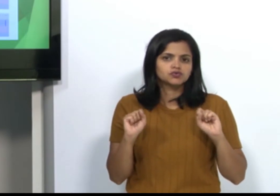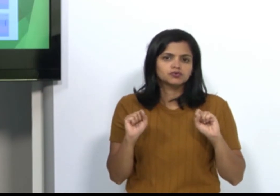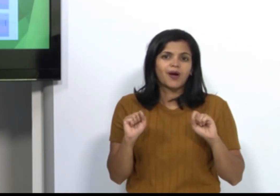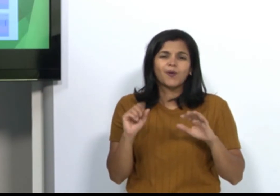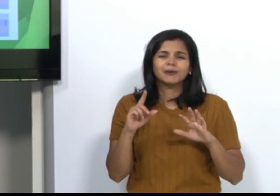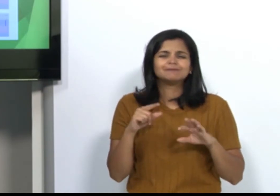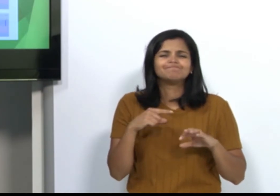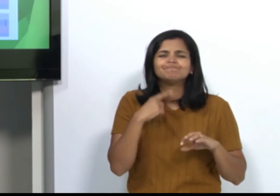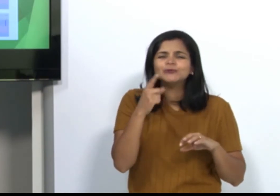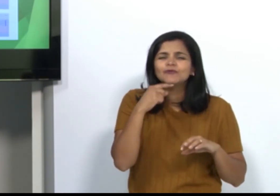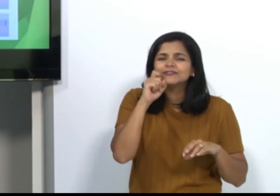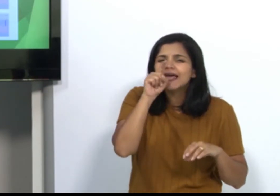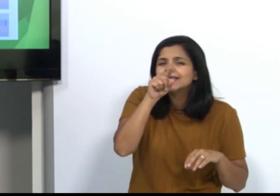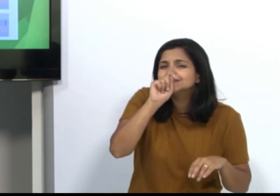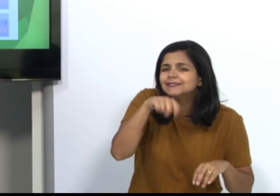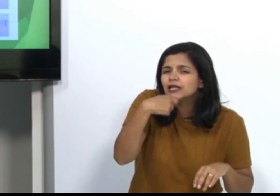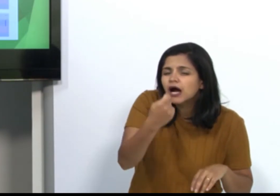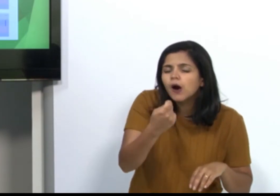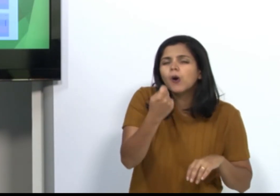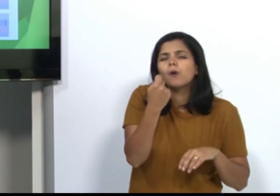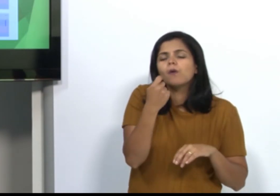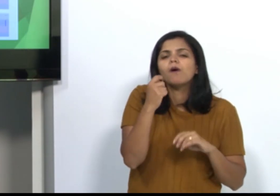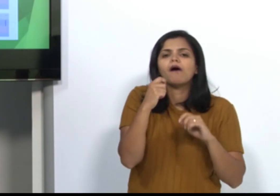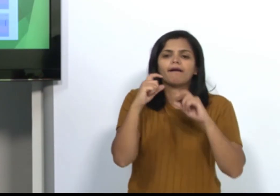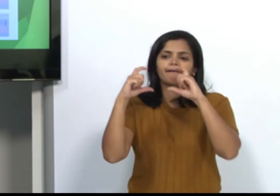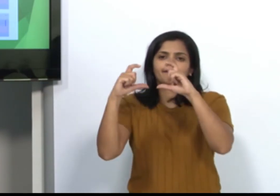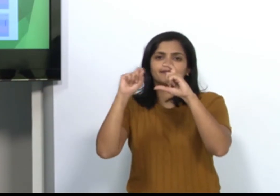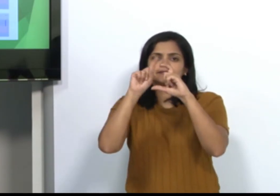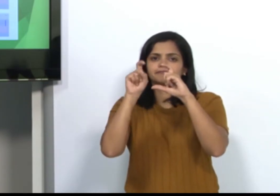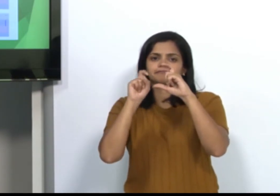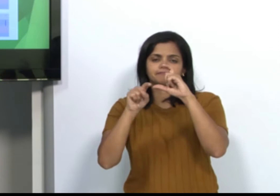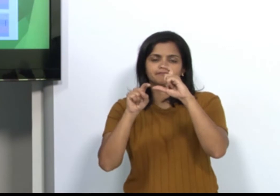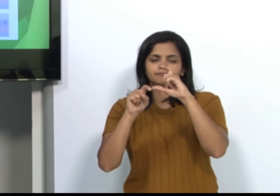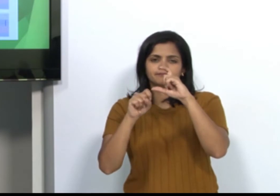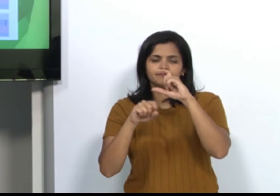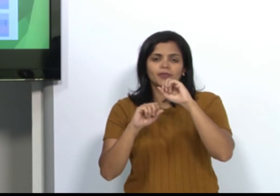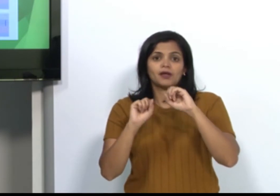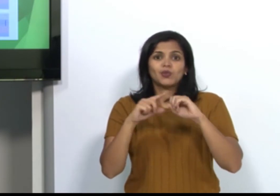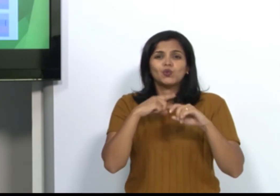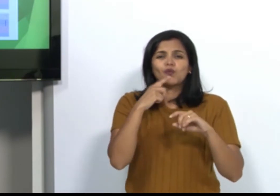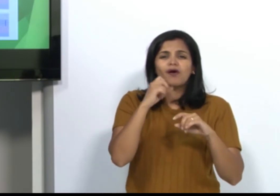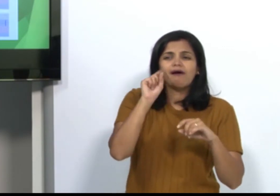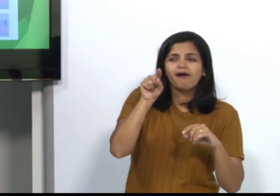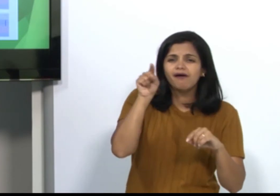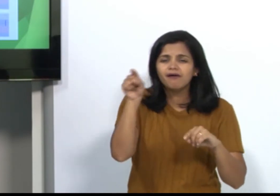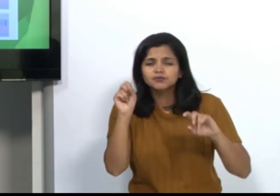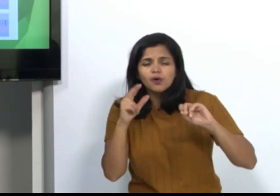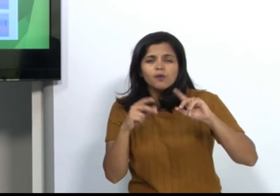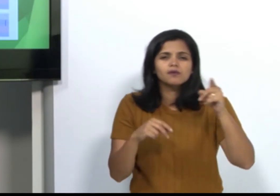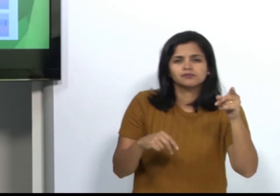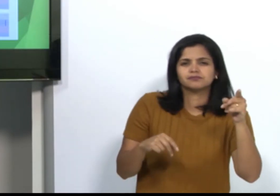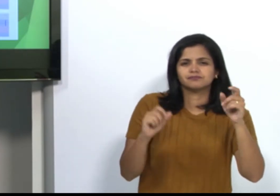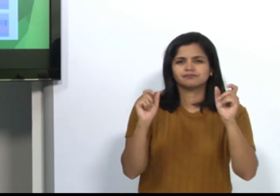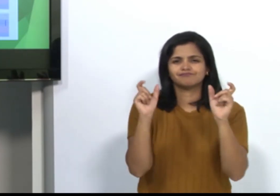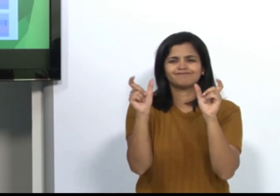Caso tenham dúvida com relação ao sinal, coloque a interrogação. Dúvida entre duas palavras